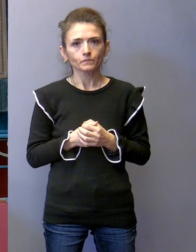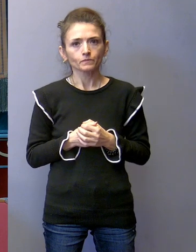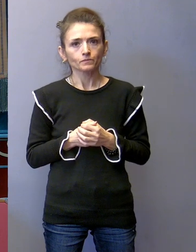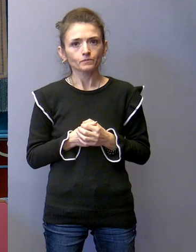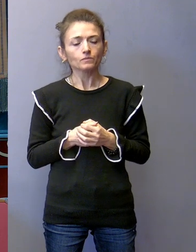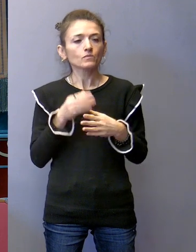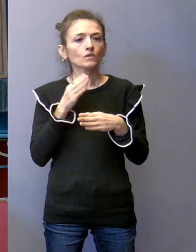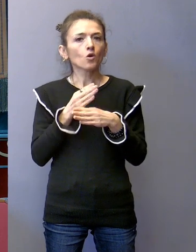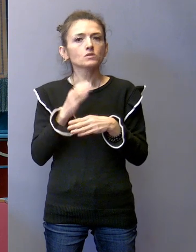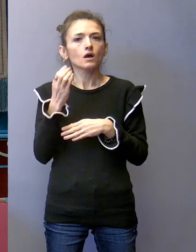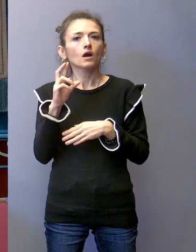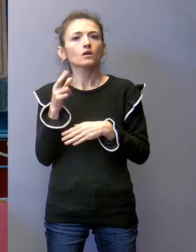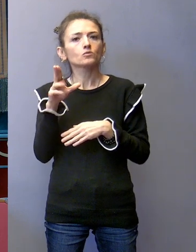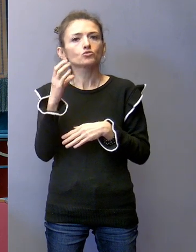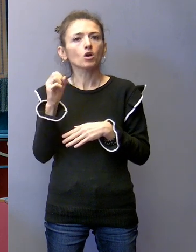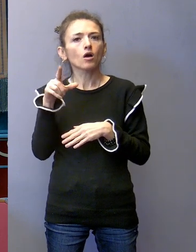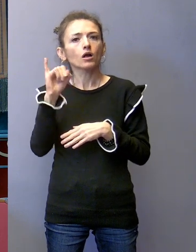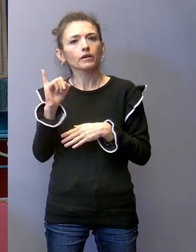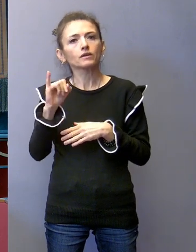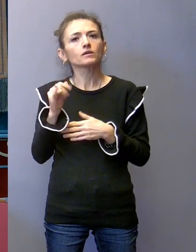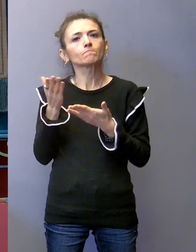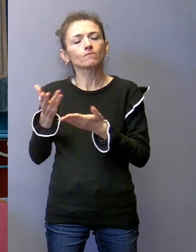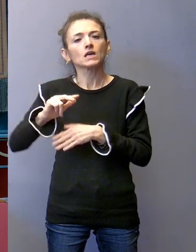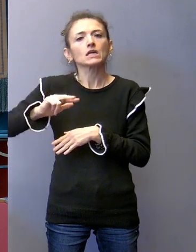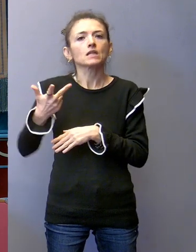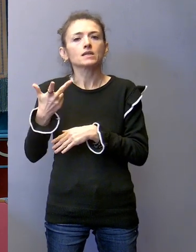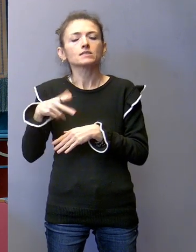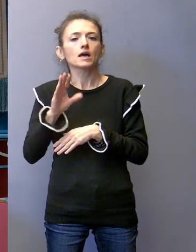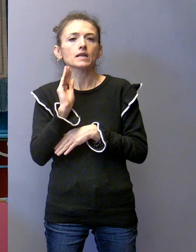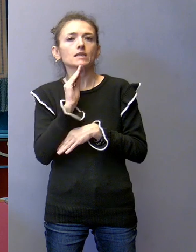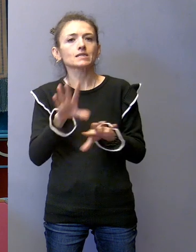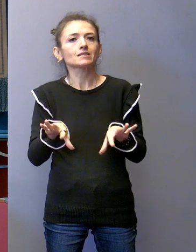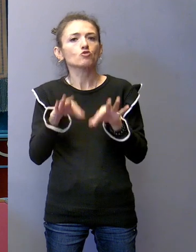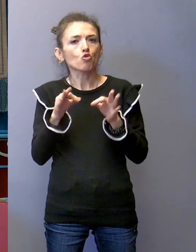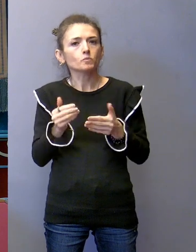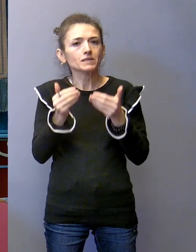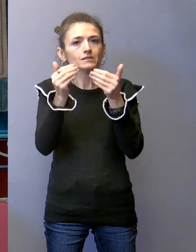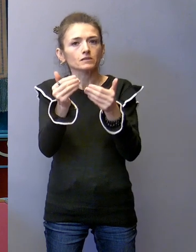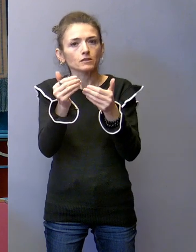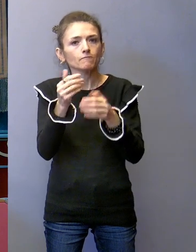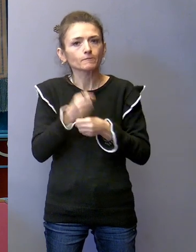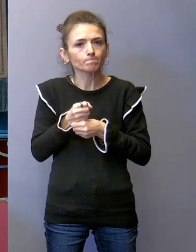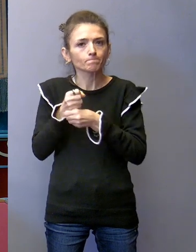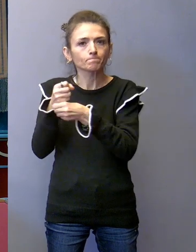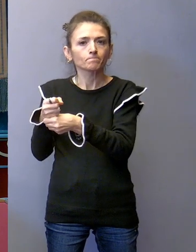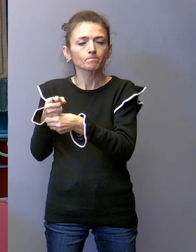consigliere Crucioli per la terza richiesta di sospensiva prego lei la parola